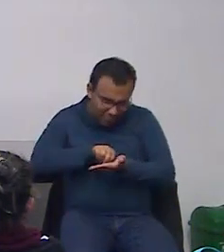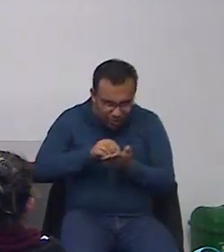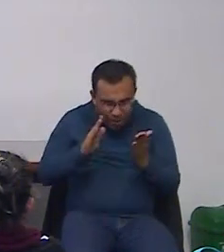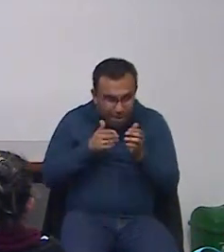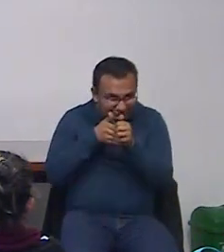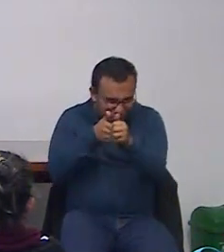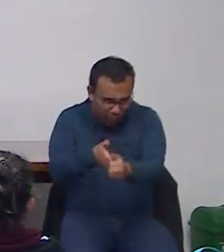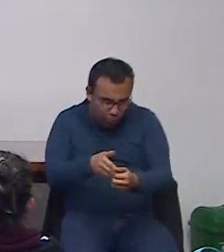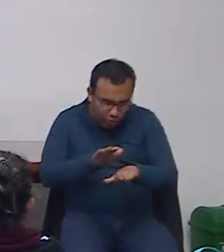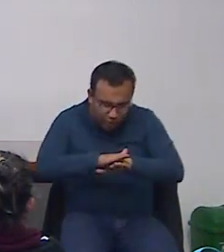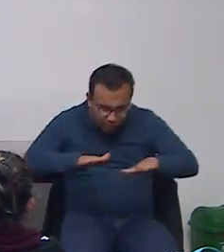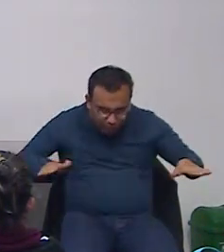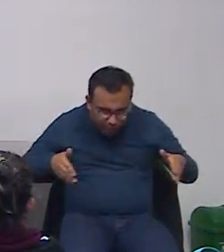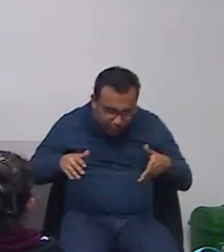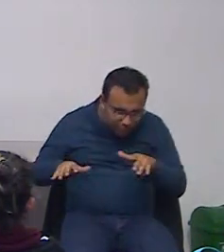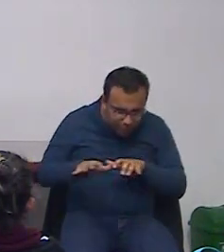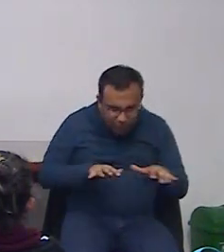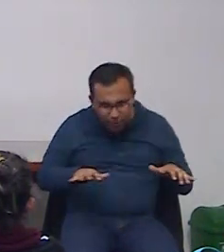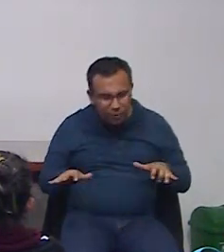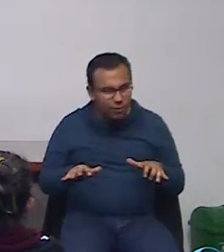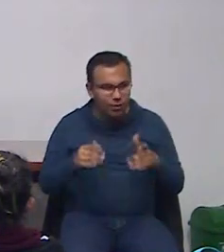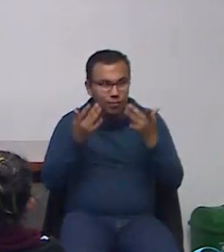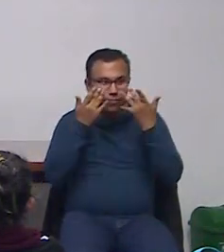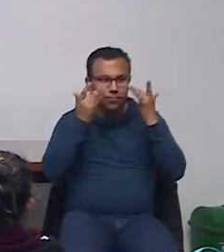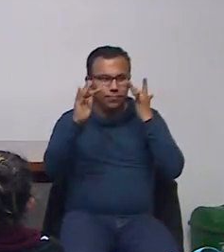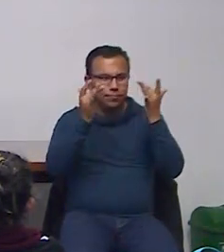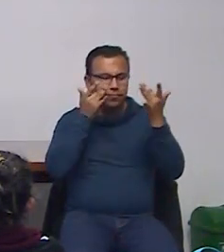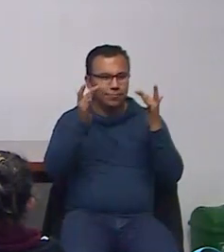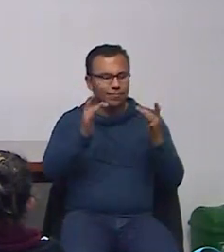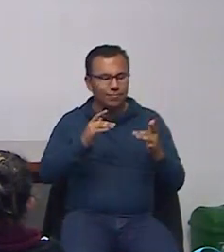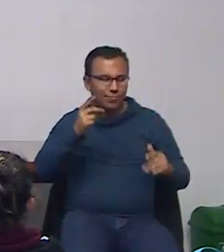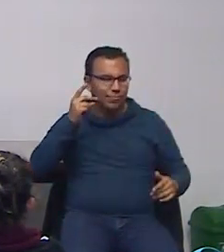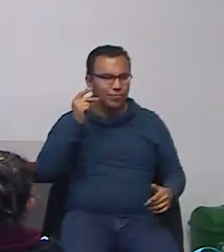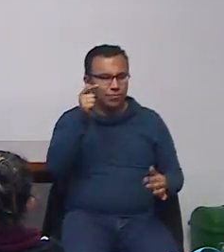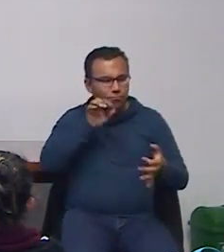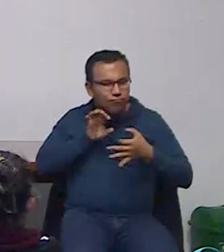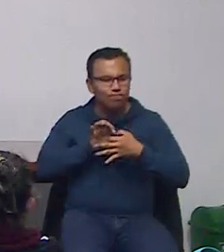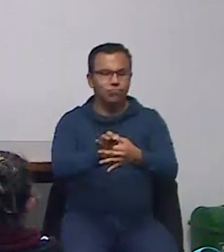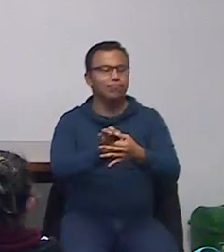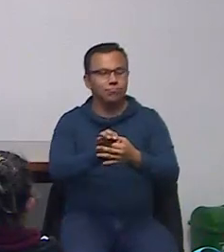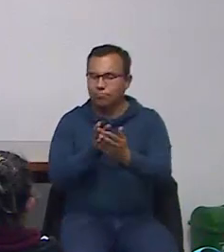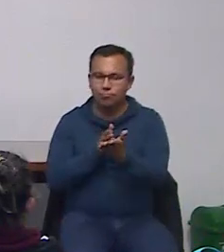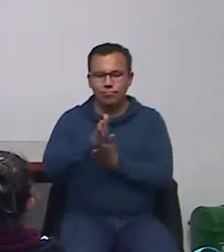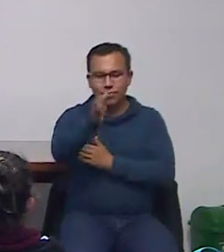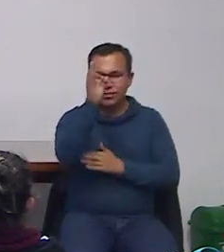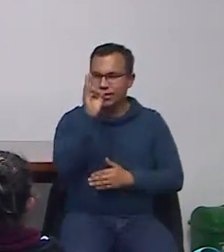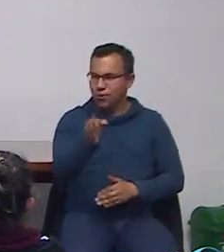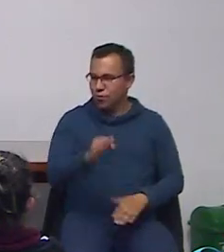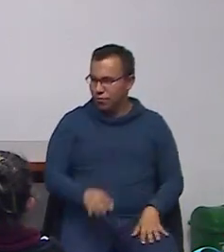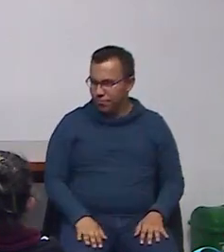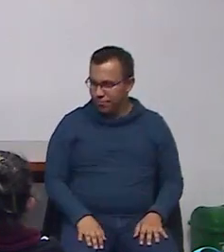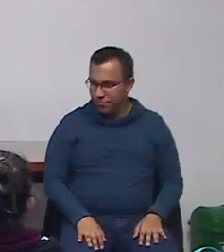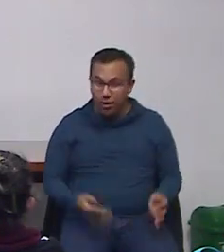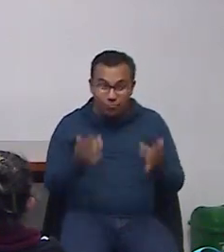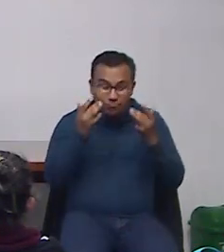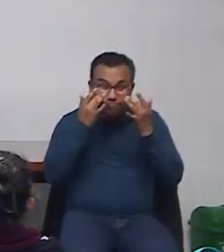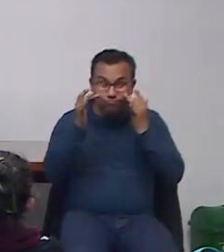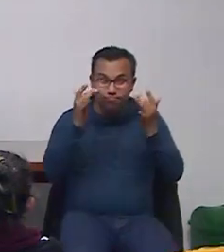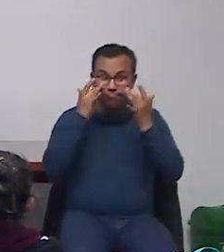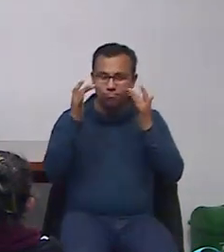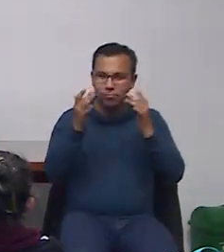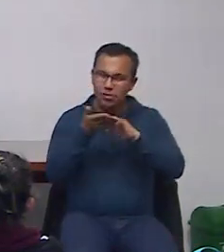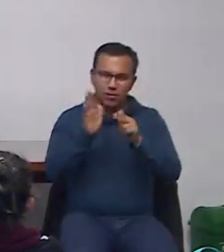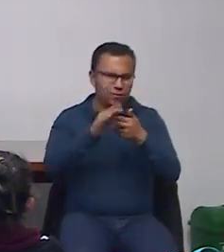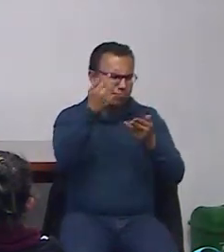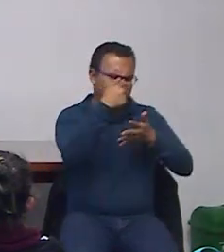metodología eh cuando uno tiene ese brillo en los ojos es cuando uno logra conectar muchas cosas sí pero es ese brillo Nosotros también lo podemos